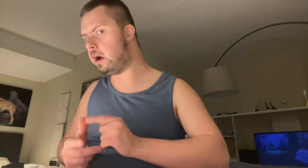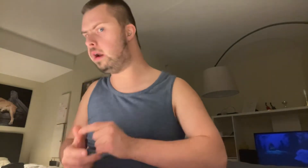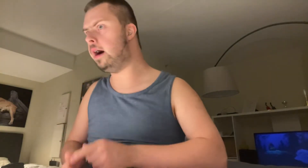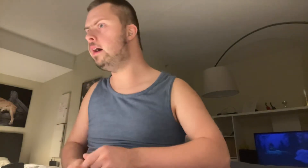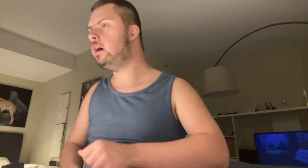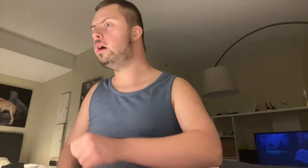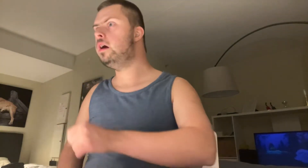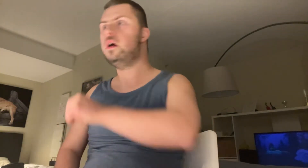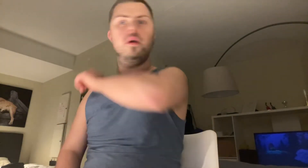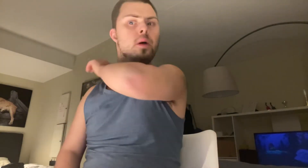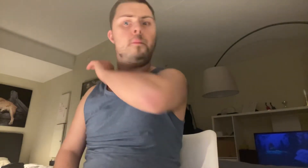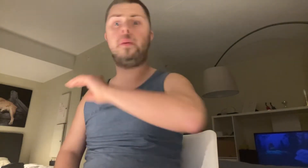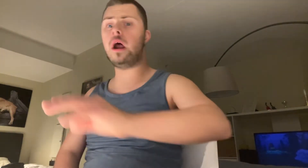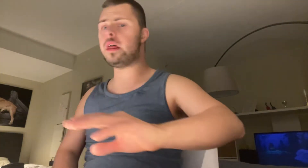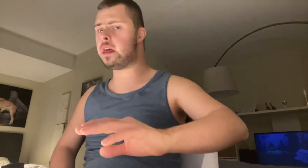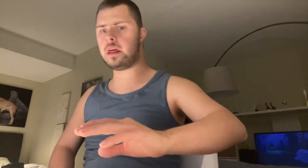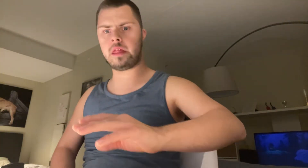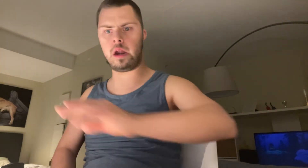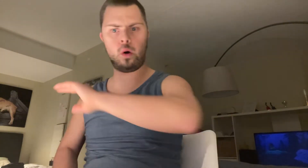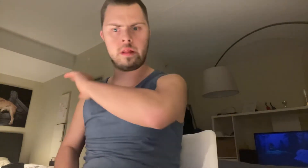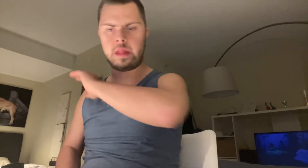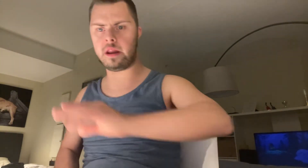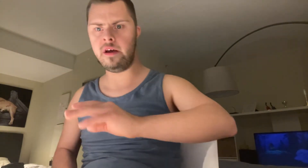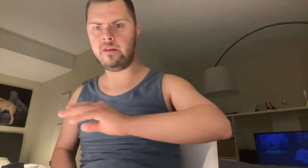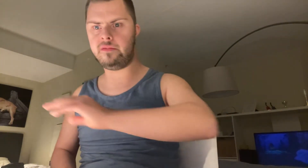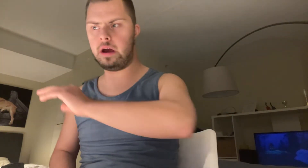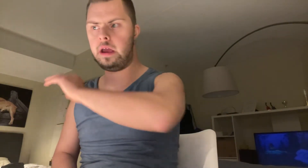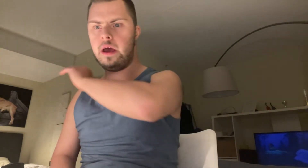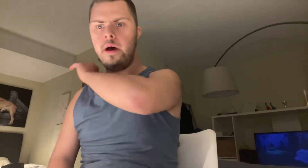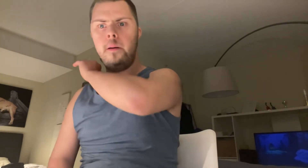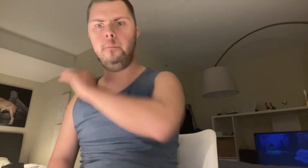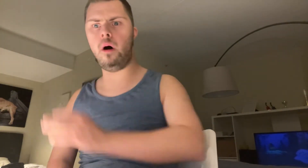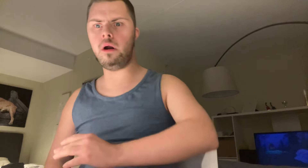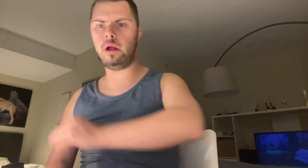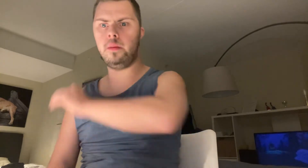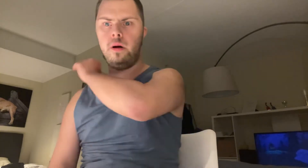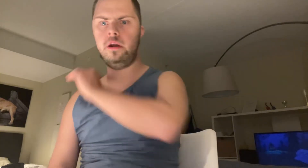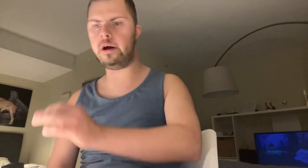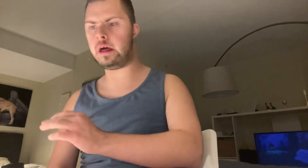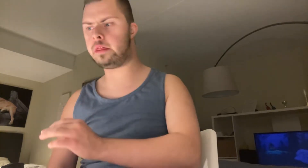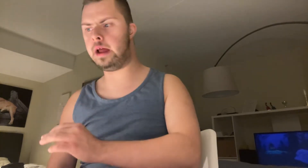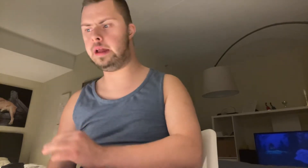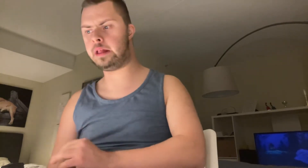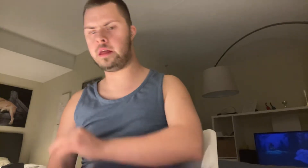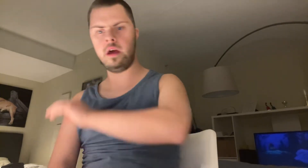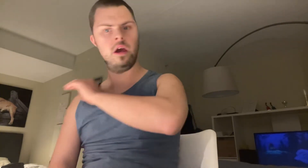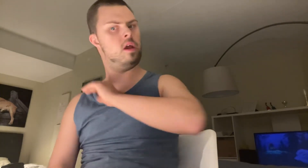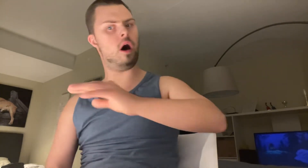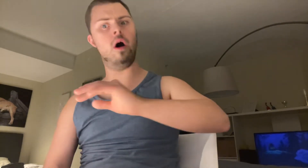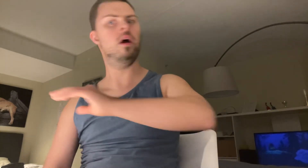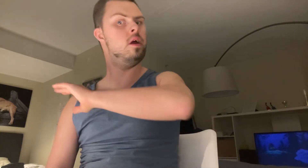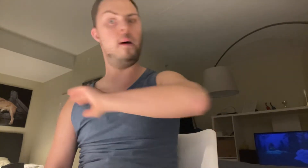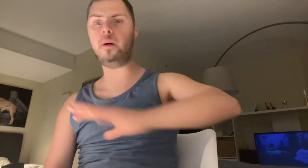köra. Det är bara sista låten för i morgon på lördagstället. Ja, det är bara